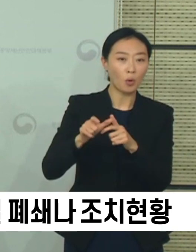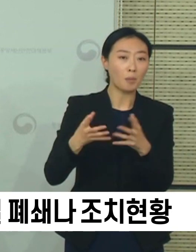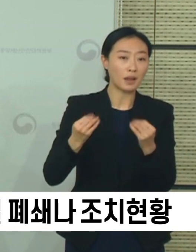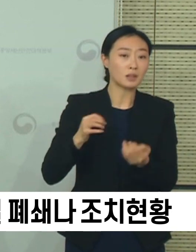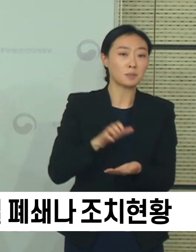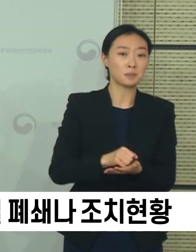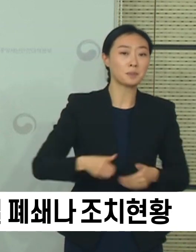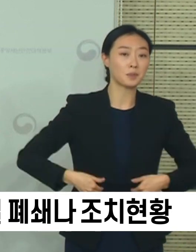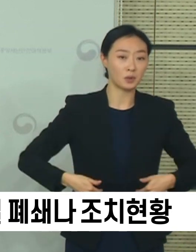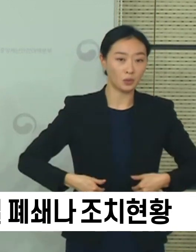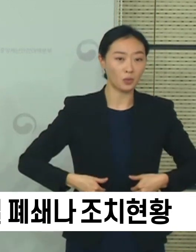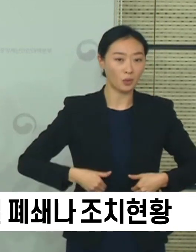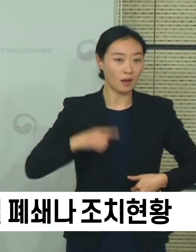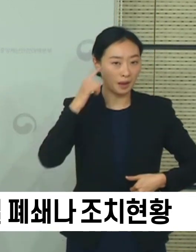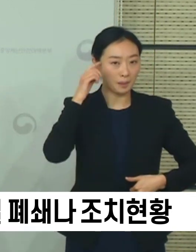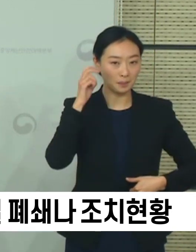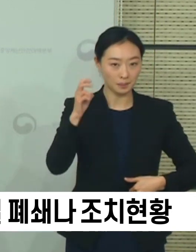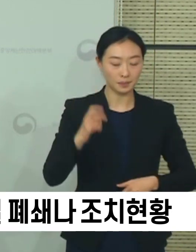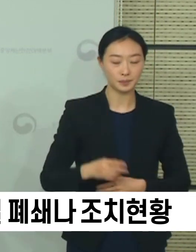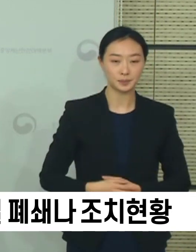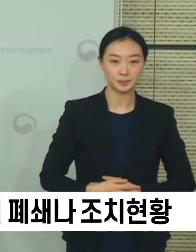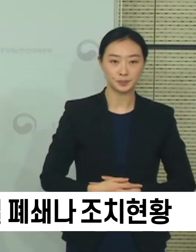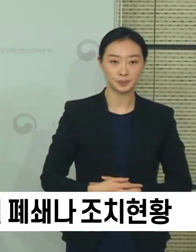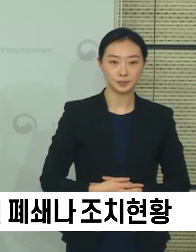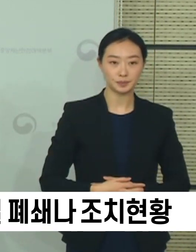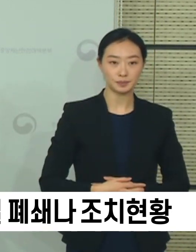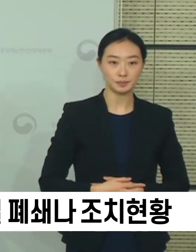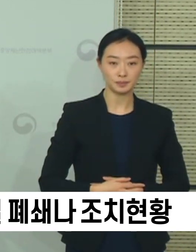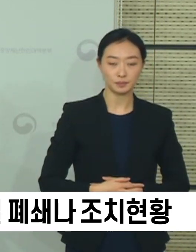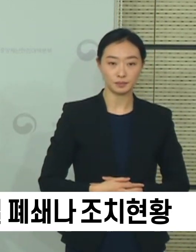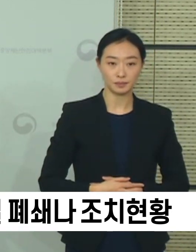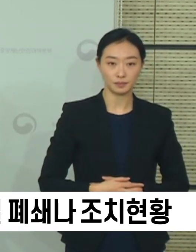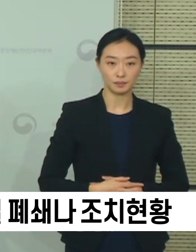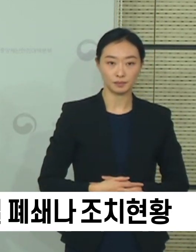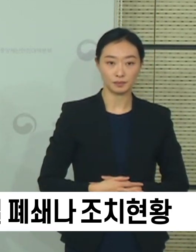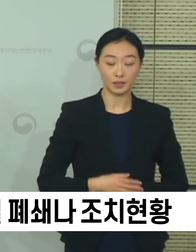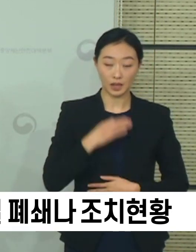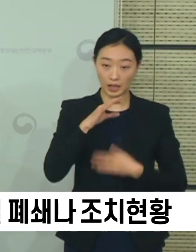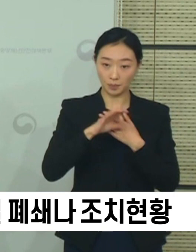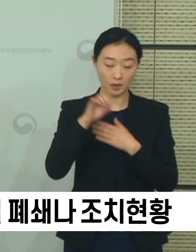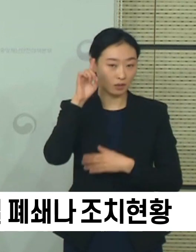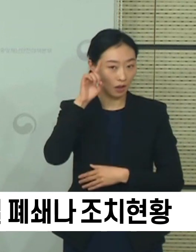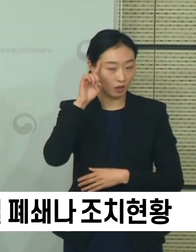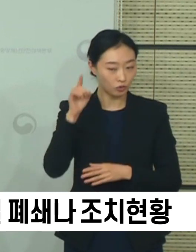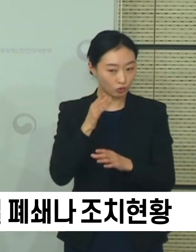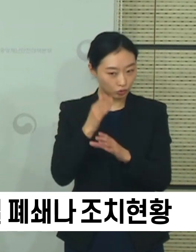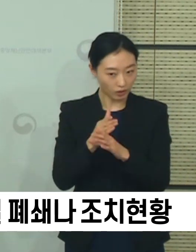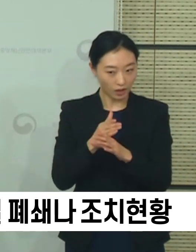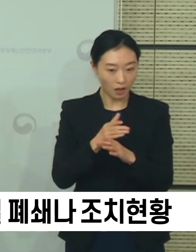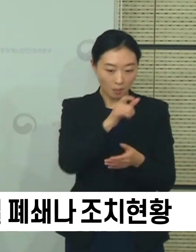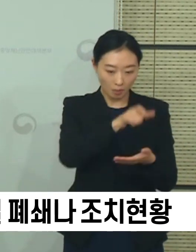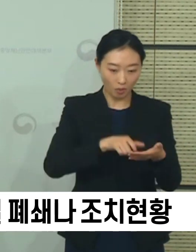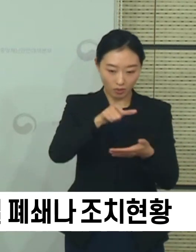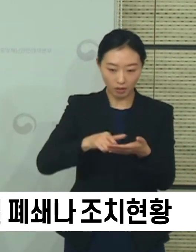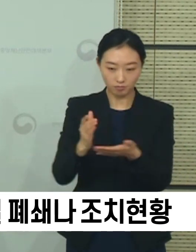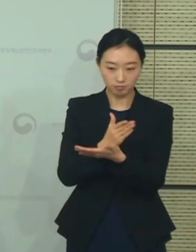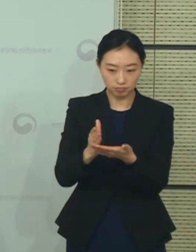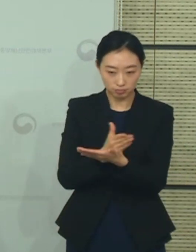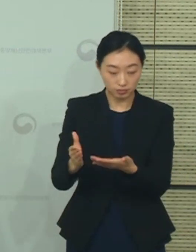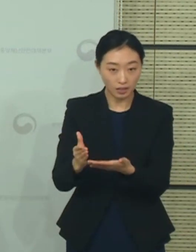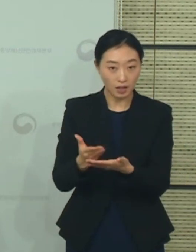지자체일 가능성이 높을 거로 저희들 예상을 합니다. 그래서 가능하다면 내일 중으로 마치는 것을 목표로 하고